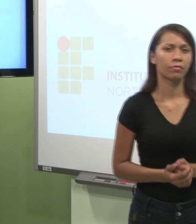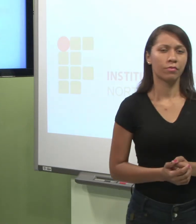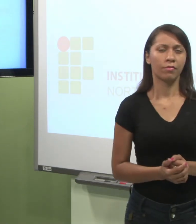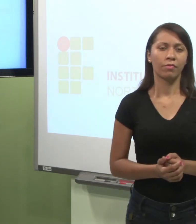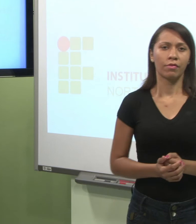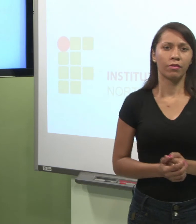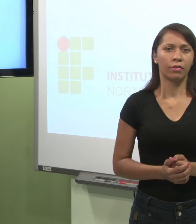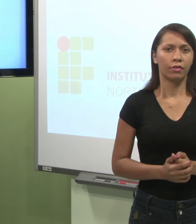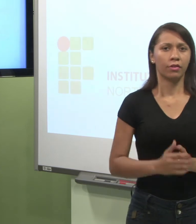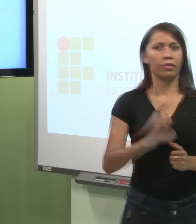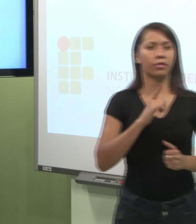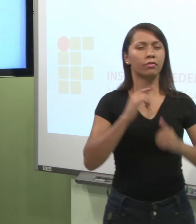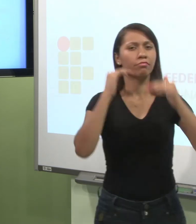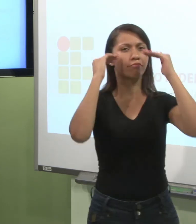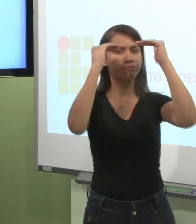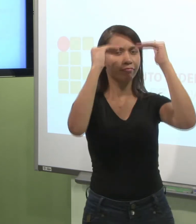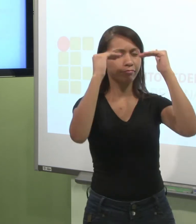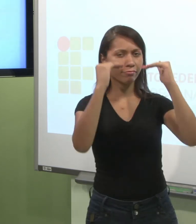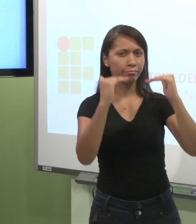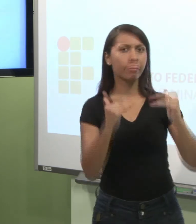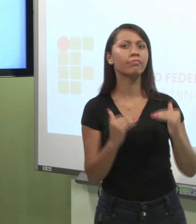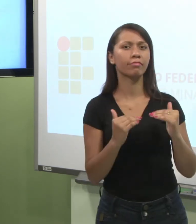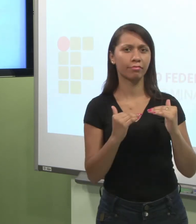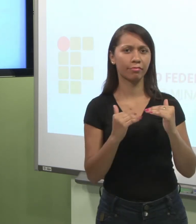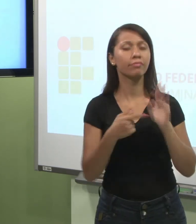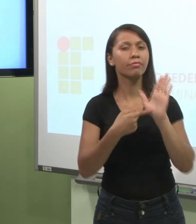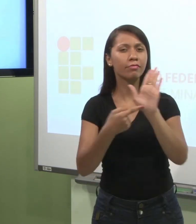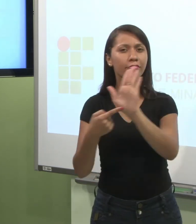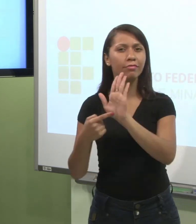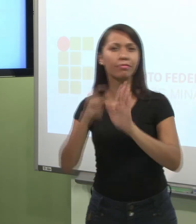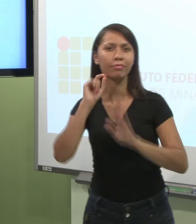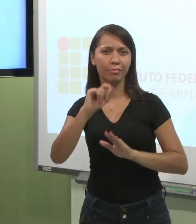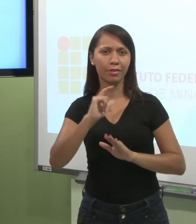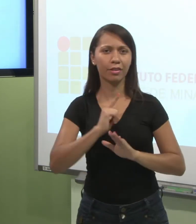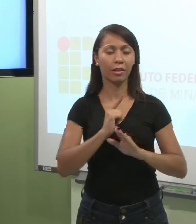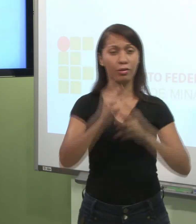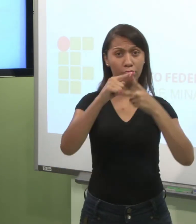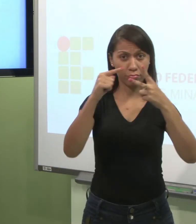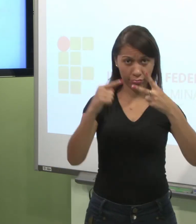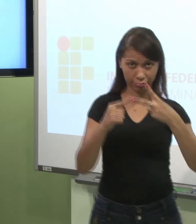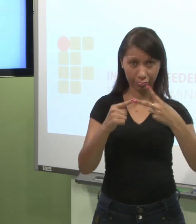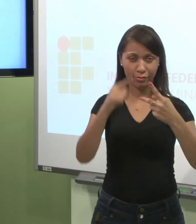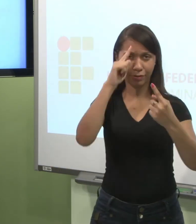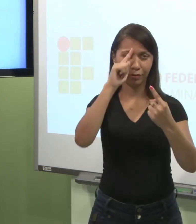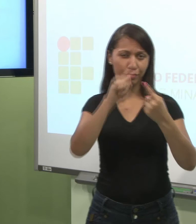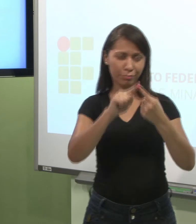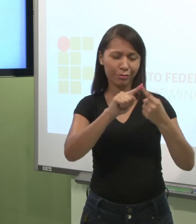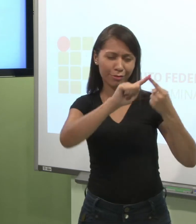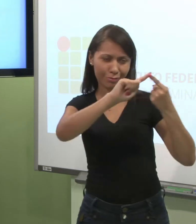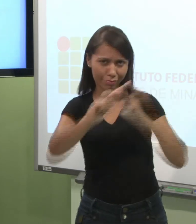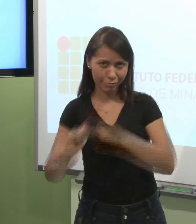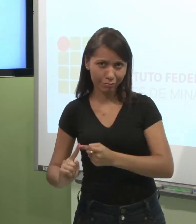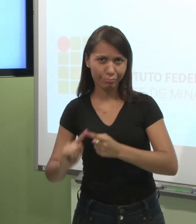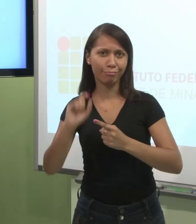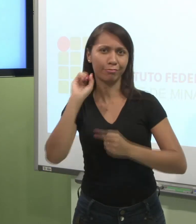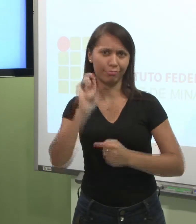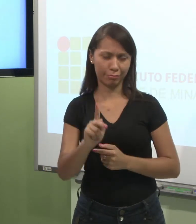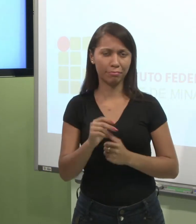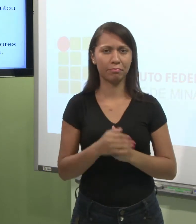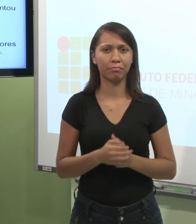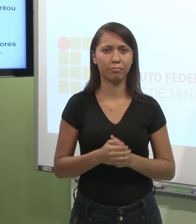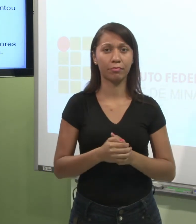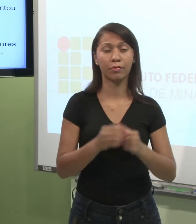No caso das expressões partitivas, já se admite, inclusive, o uso das duas formas de concordância, no singular e no plural.